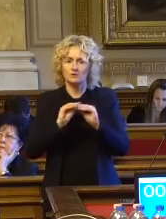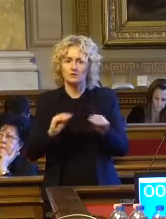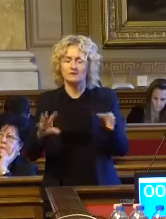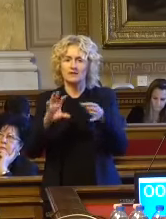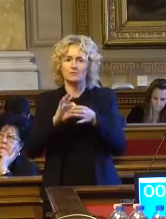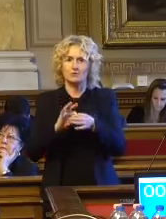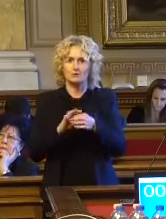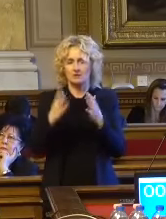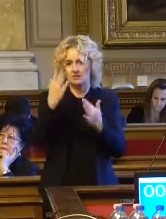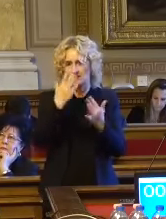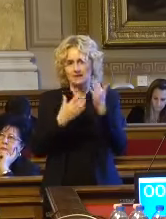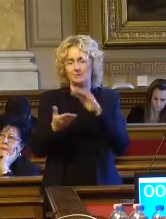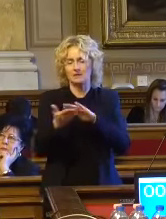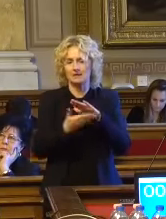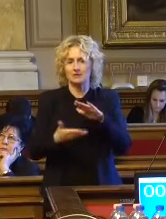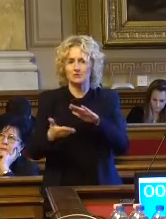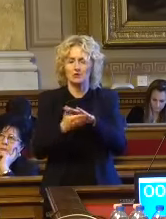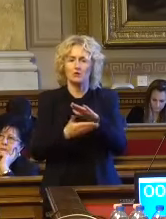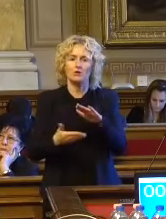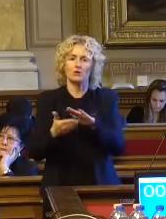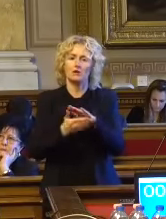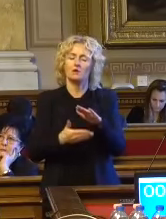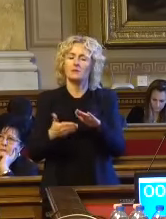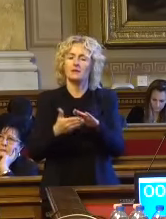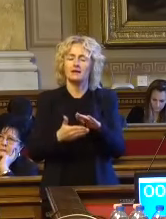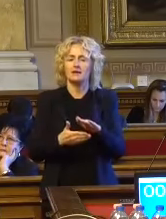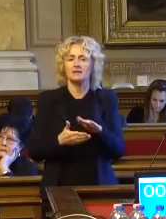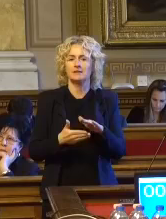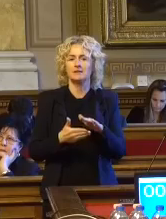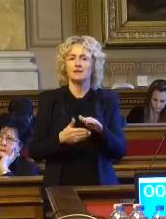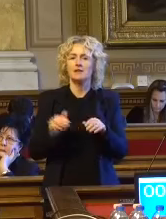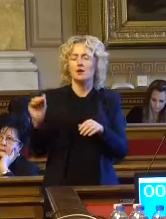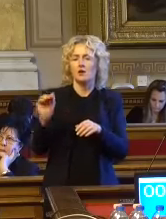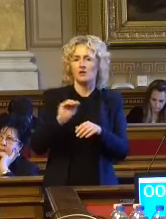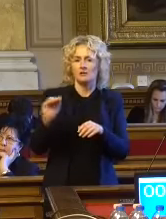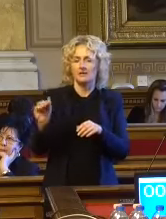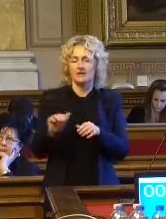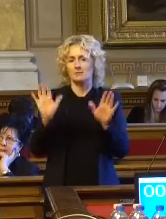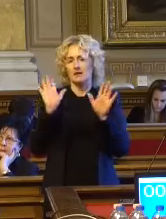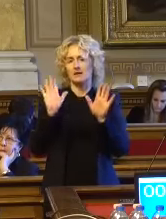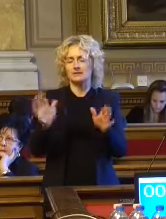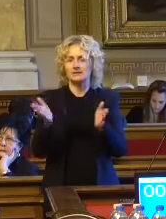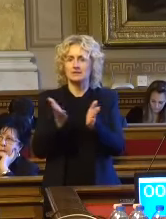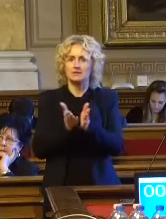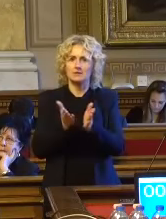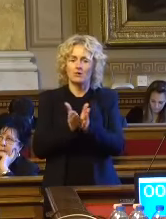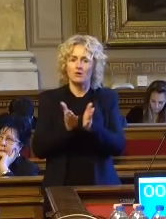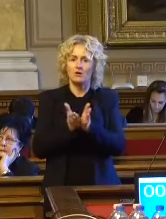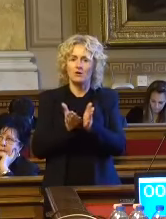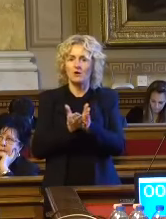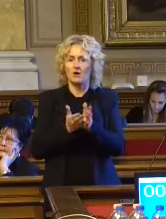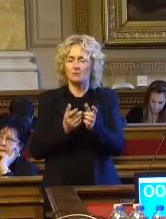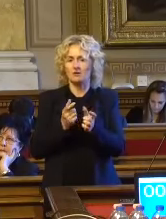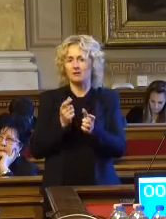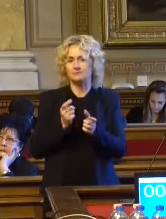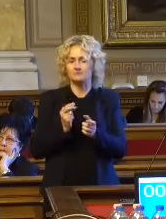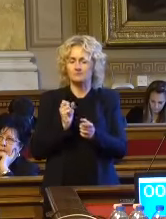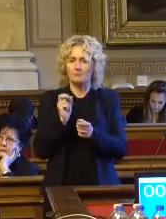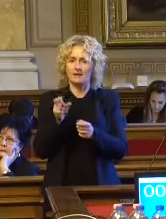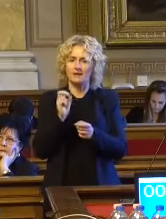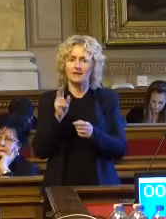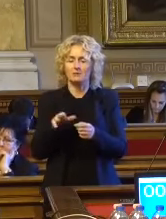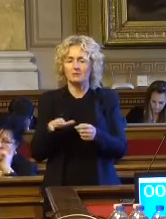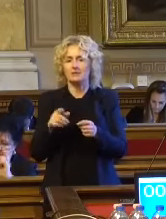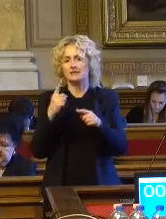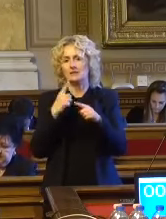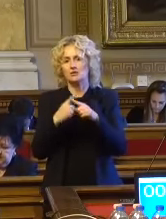ebből ki kell jönnie gazdaságilag a gyermeknek a 10 alkalomra szóló beléptetésének, és ebből még az úszás oktatót